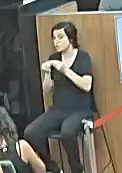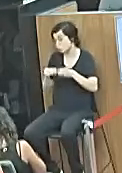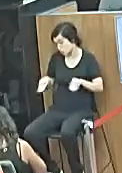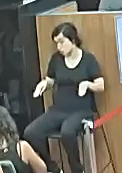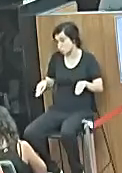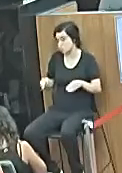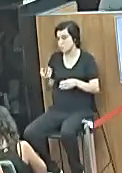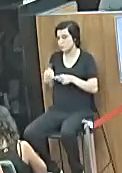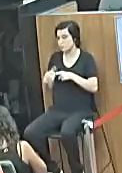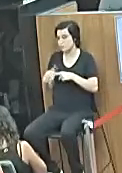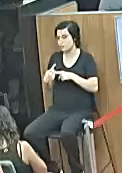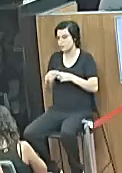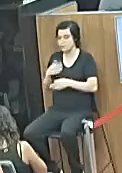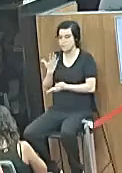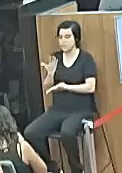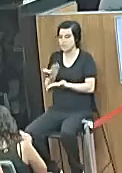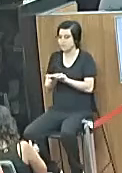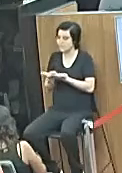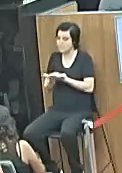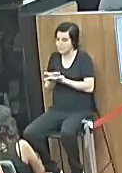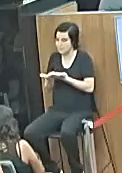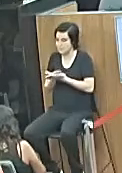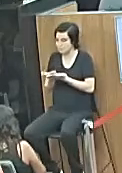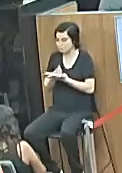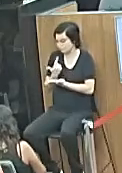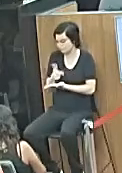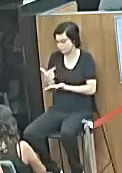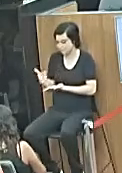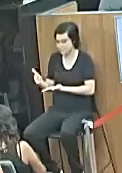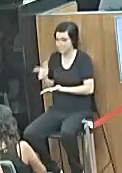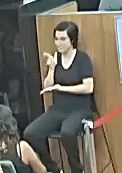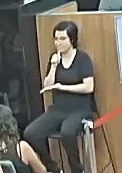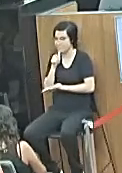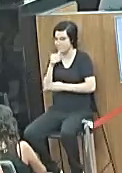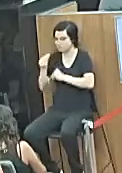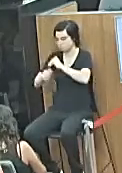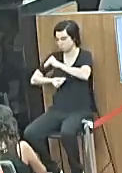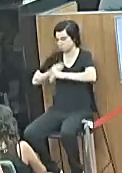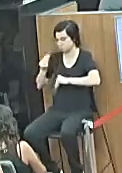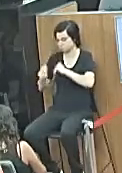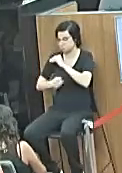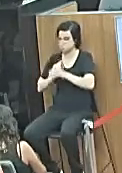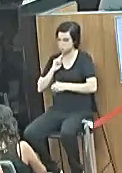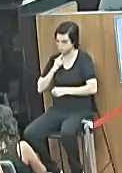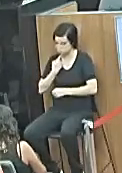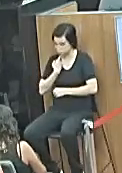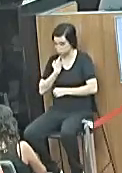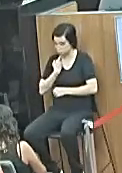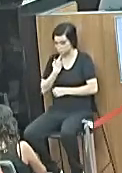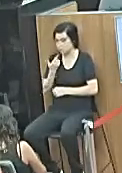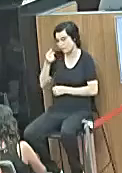tratamento do esgoto lançado nos cursos da água da região